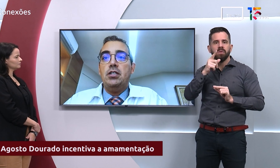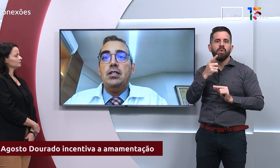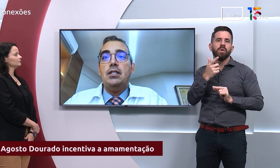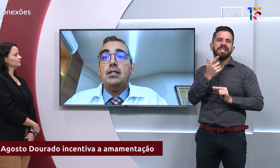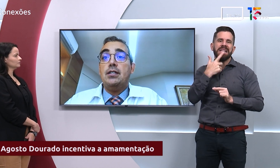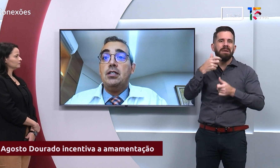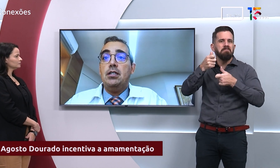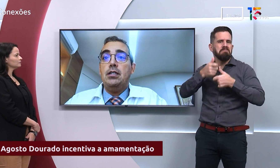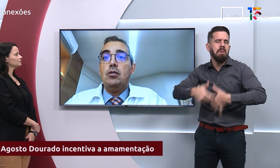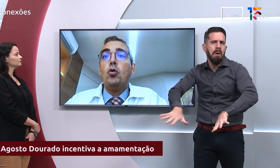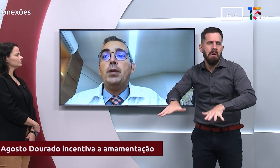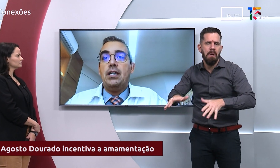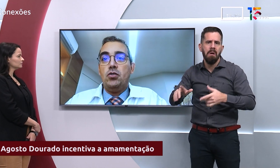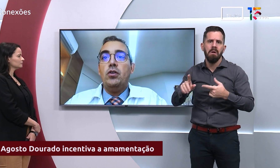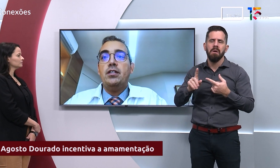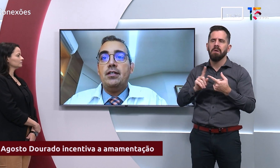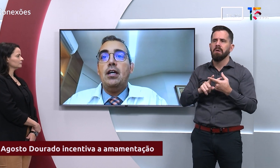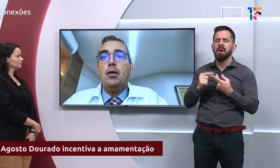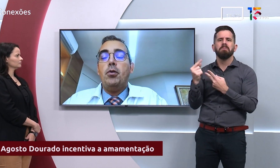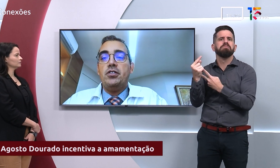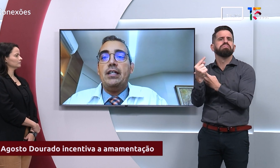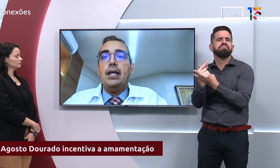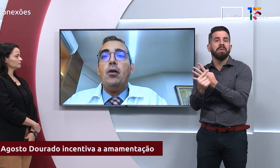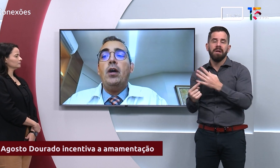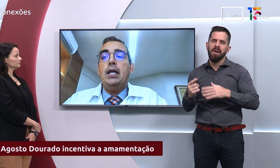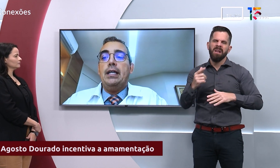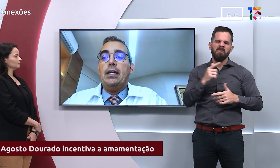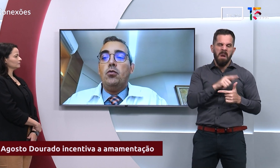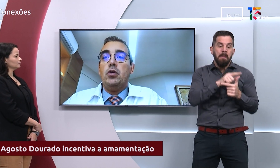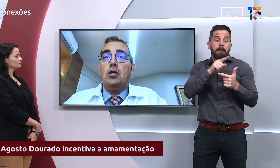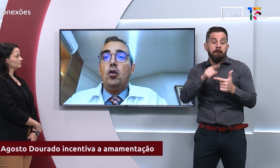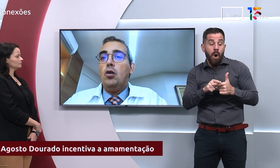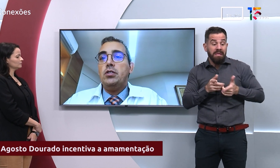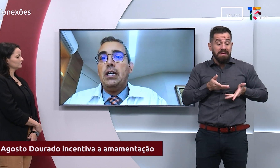de hemorragias, de complicações